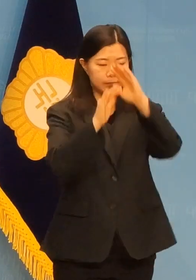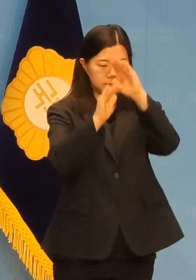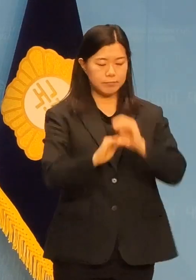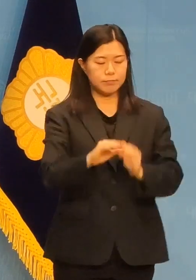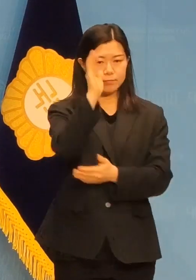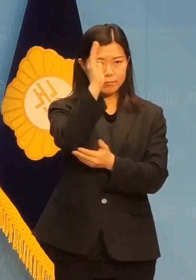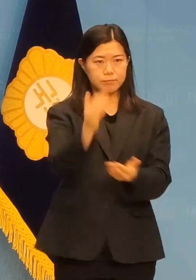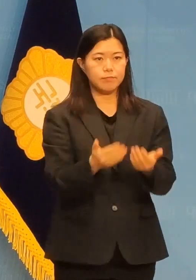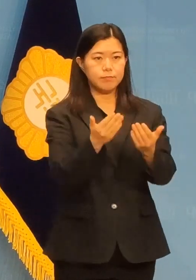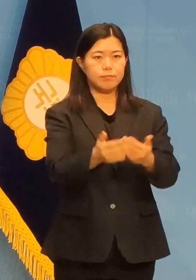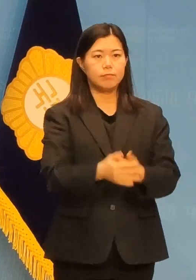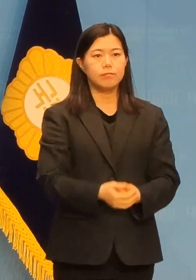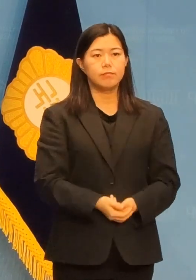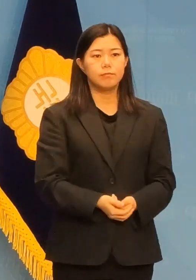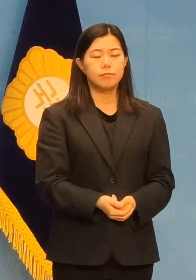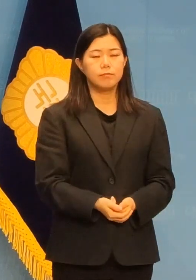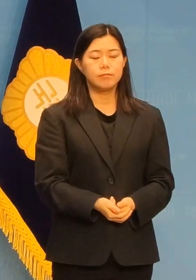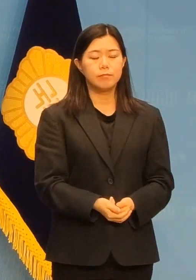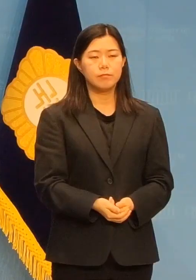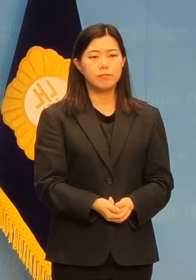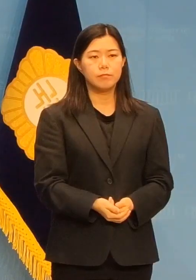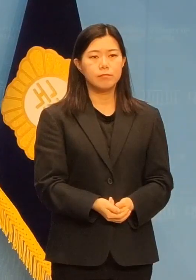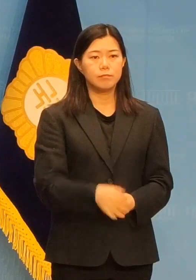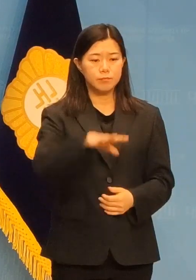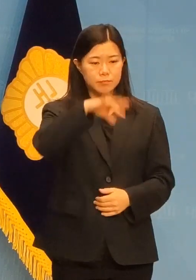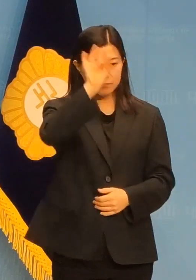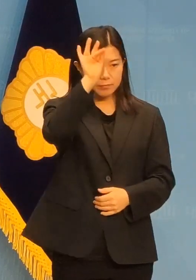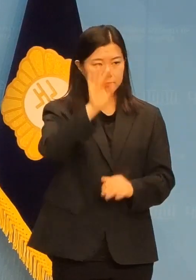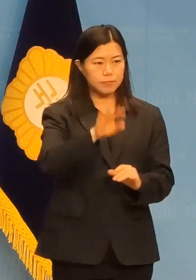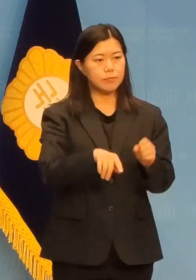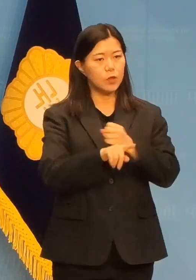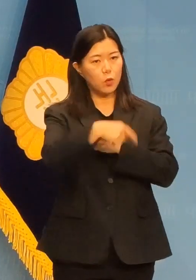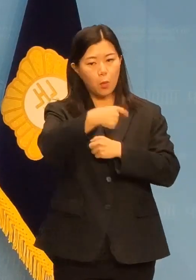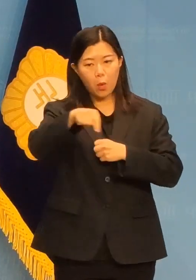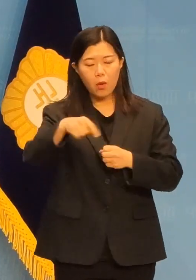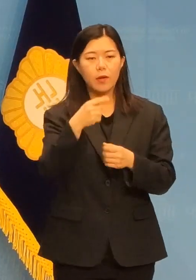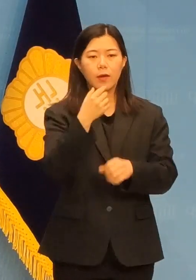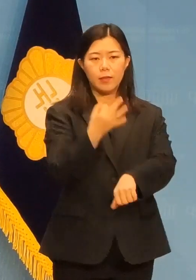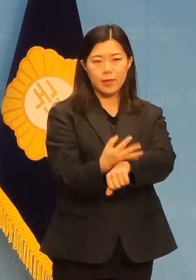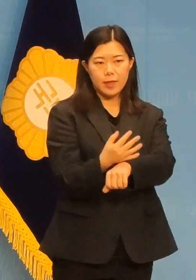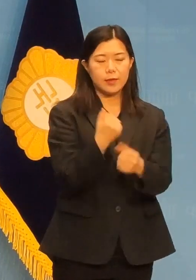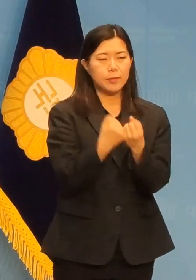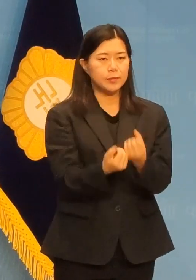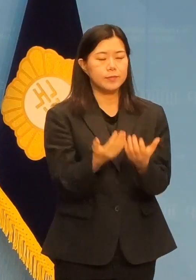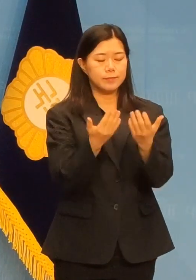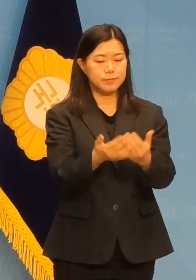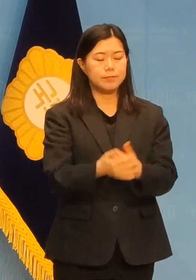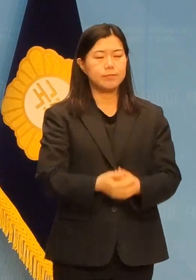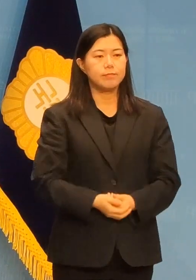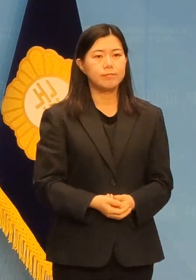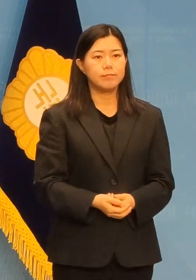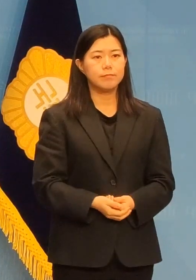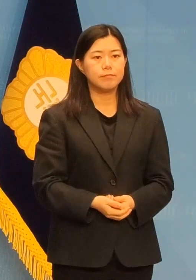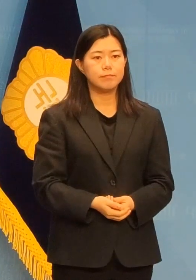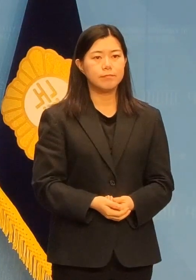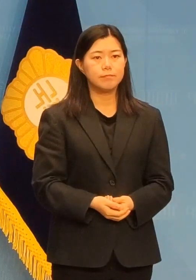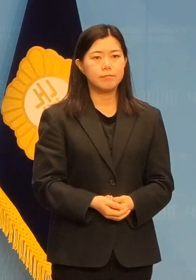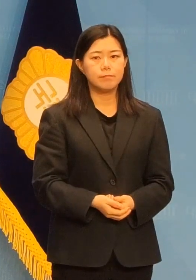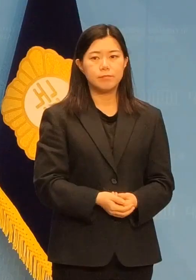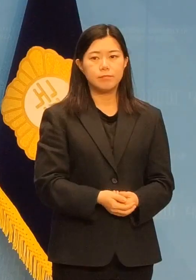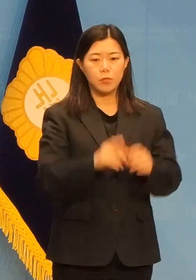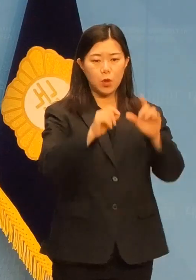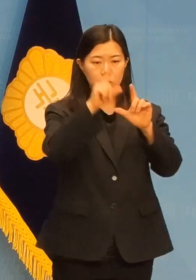하게 되었는데요. 우선 그 취지에 대해서 간단히 말씀드리고 회견문을 읽도록 하겠습니다. 많은 사람들이